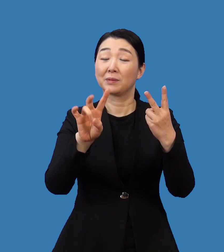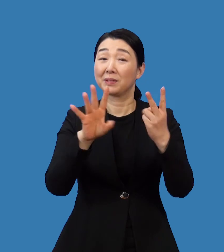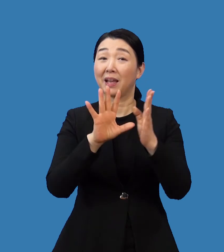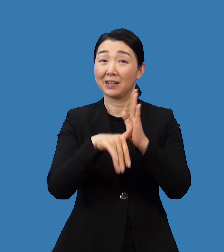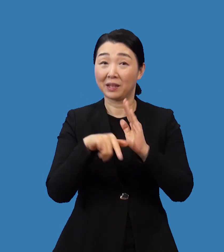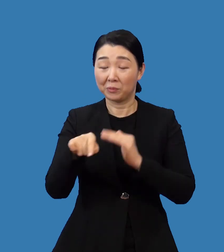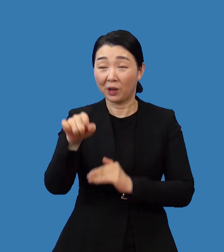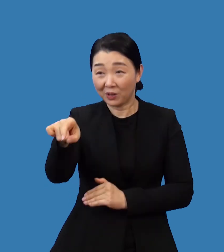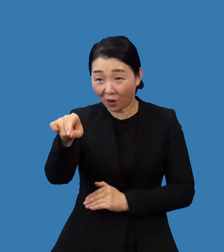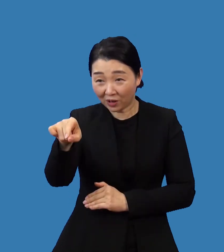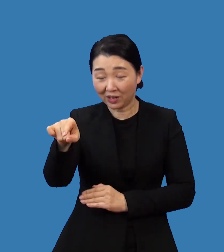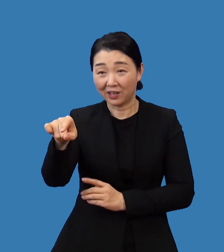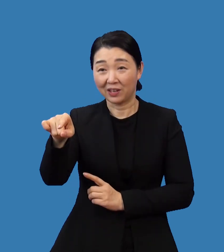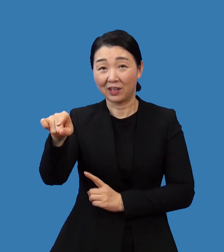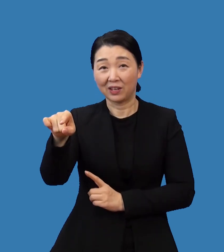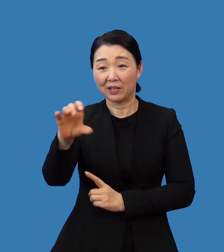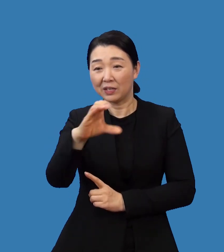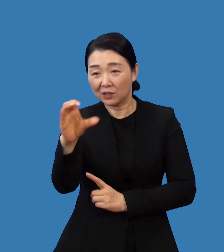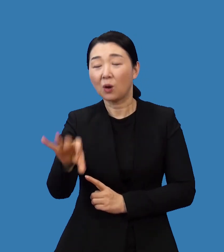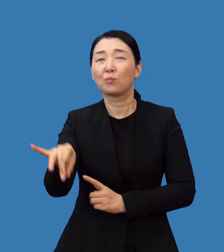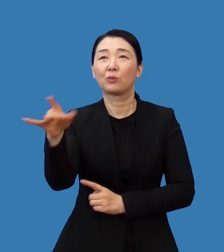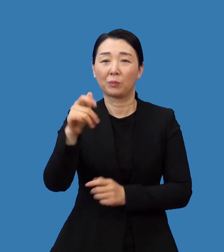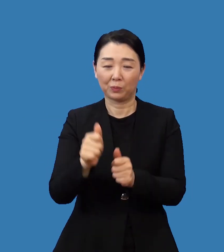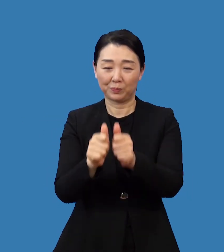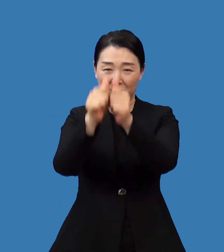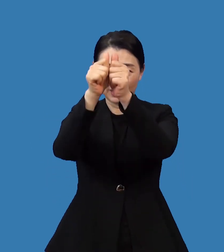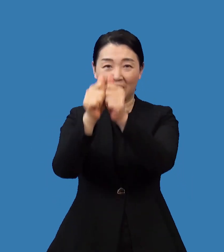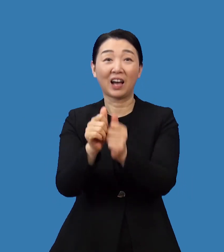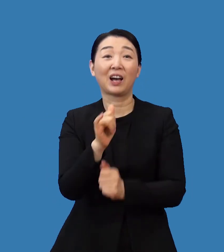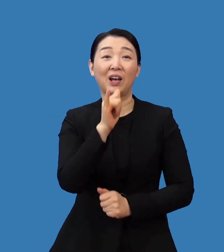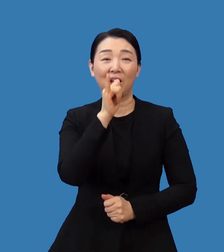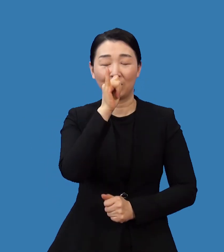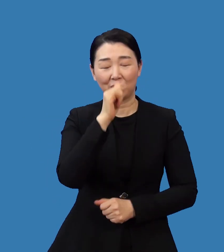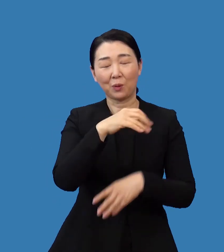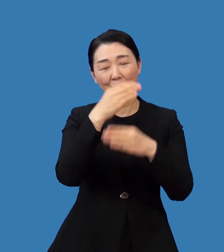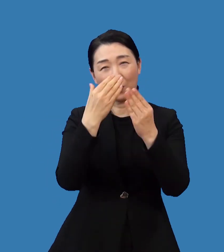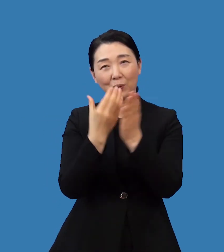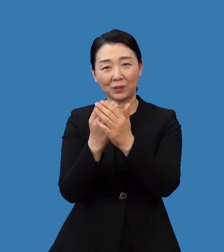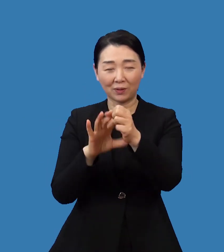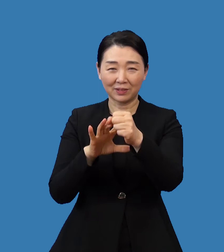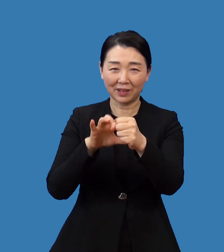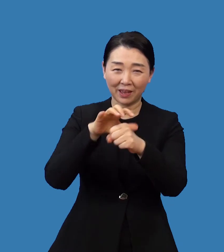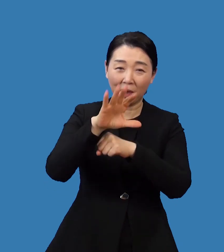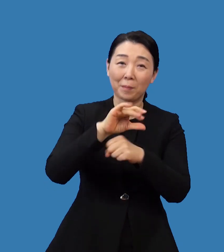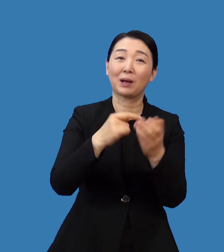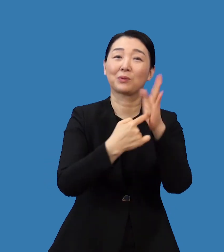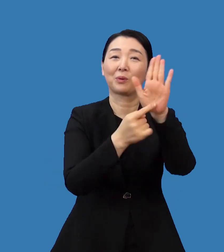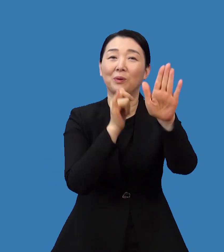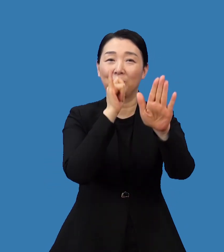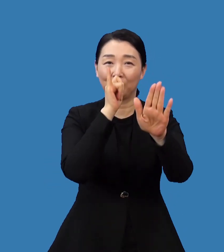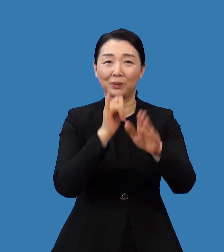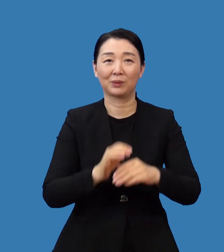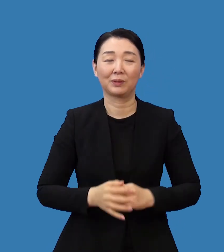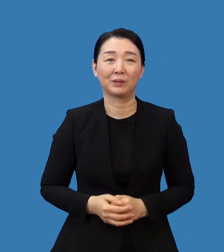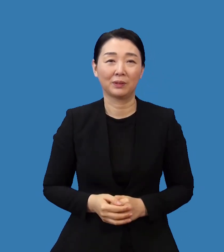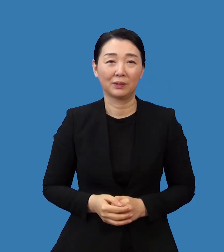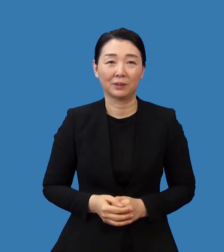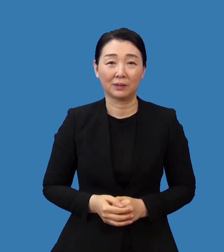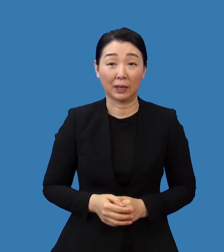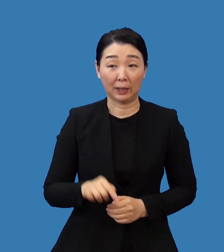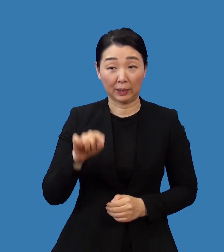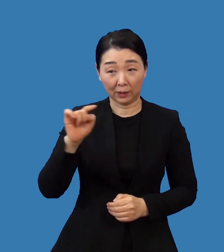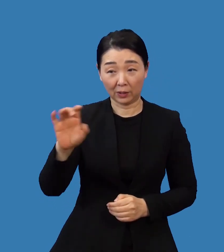가톨릭 교회로부터 이렇게 미사 드리는 것이 전 세계에 이제 방영이 됩니다. 그런데 이 성